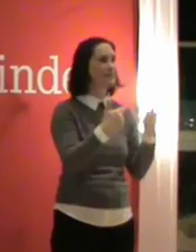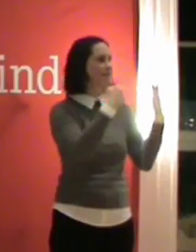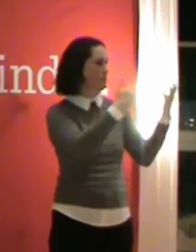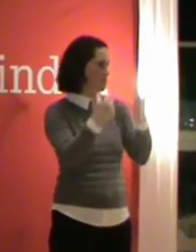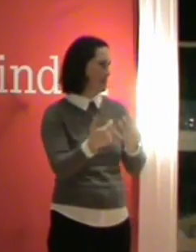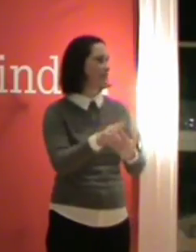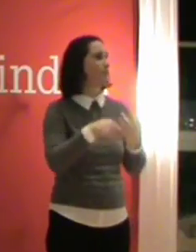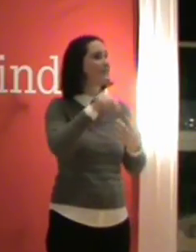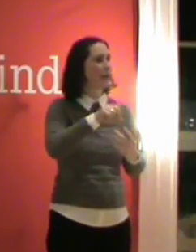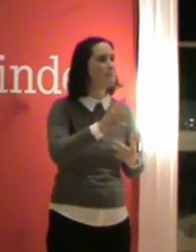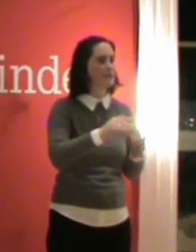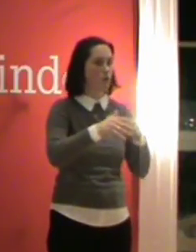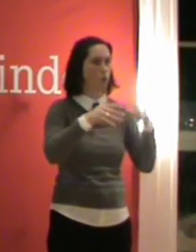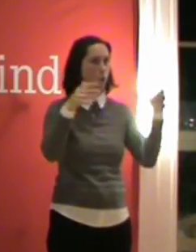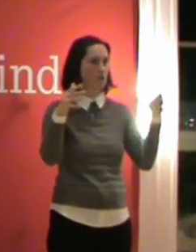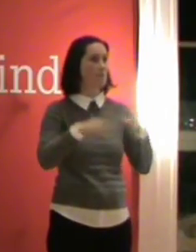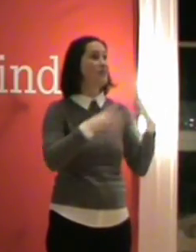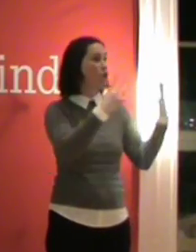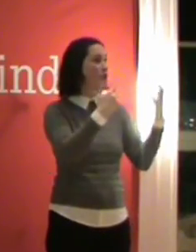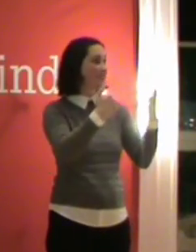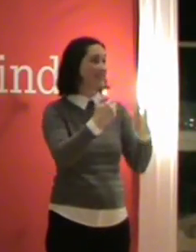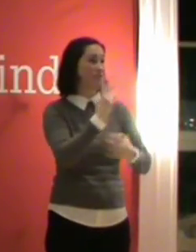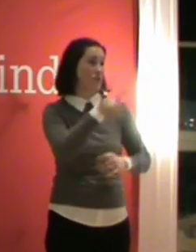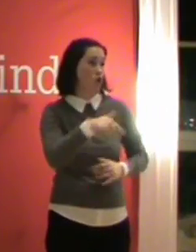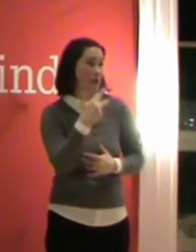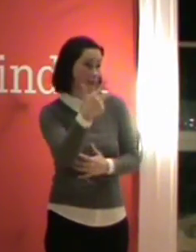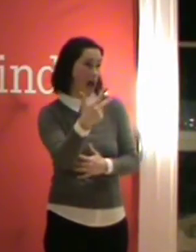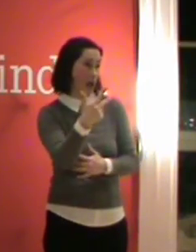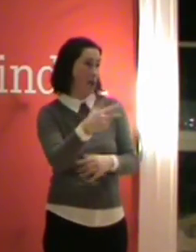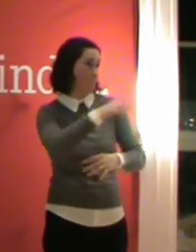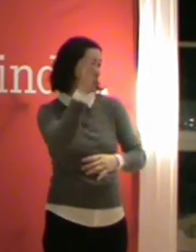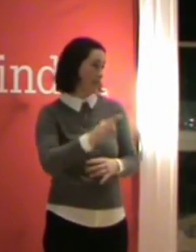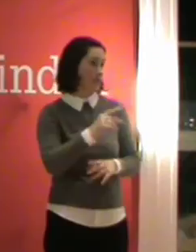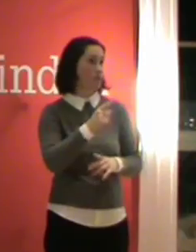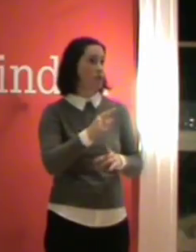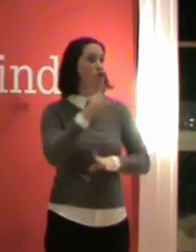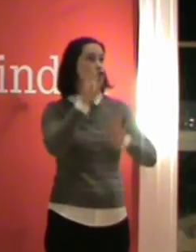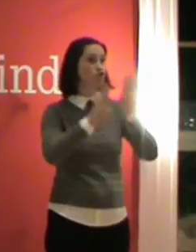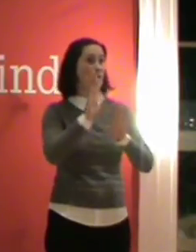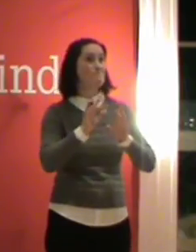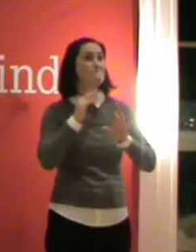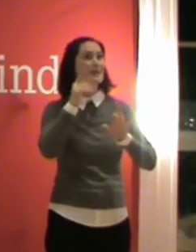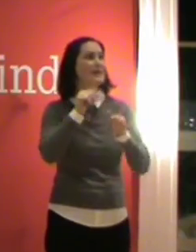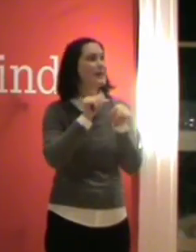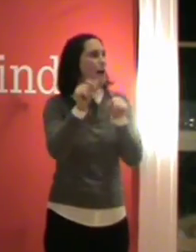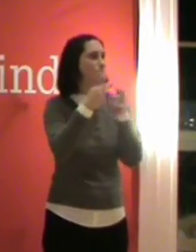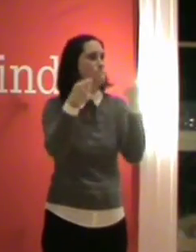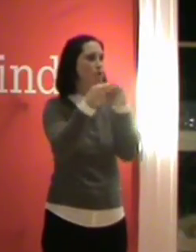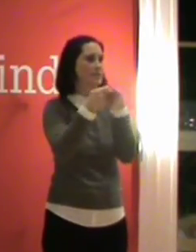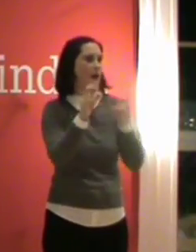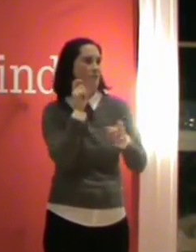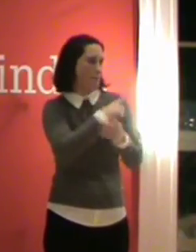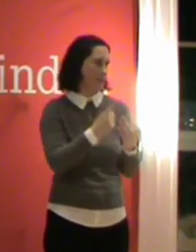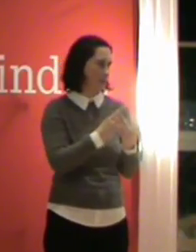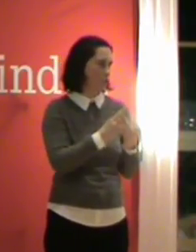die NPD wäre 1969 mit 4,3% der Stimmen fast in den Bundestag eingezogen und hätte übrigens die Wahl von